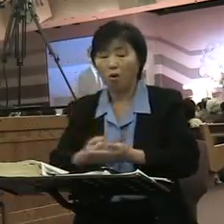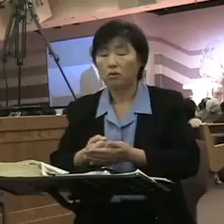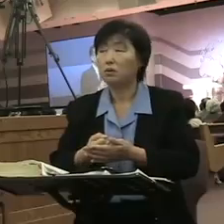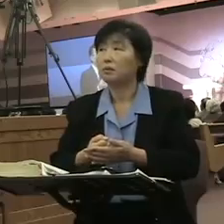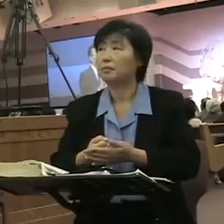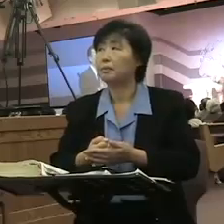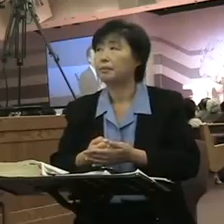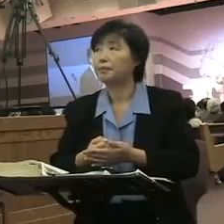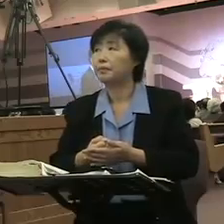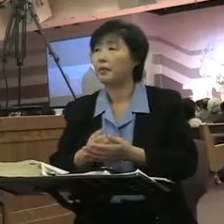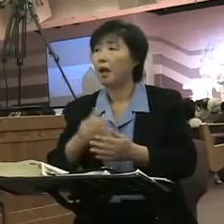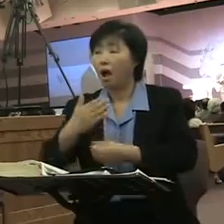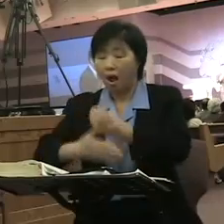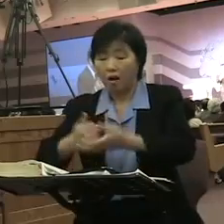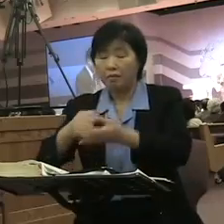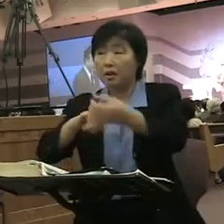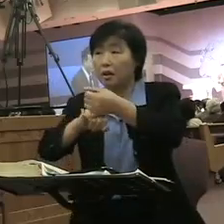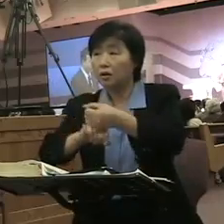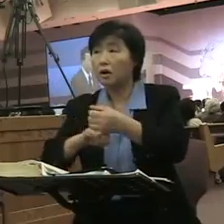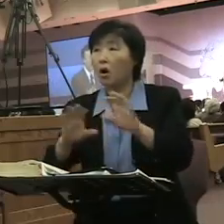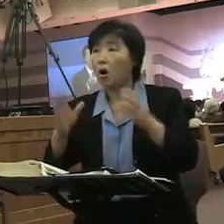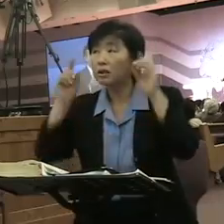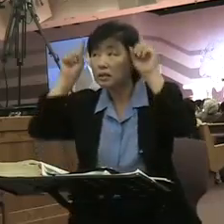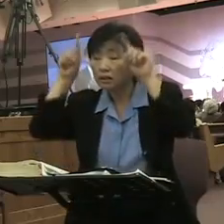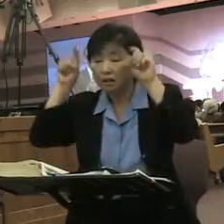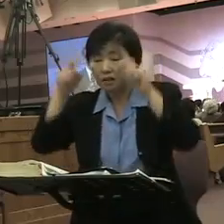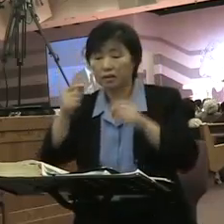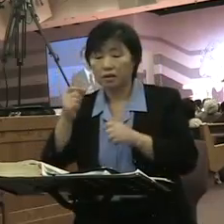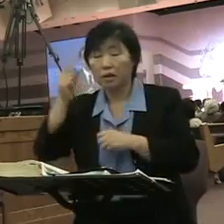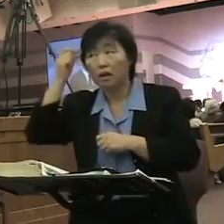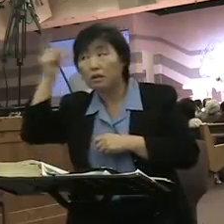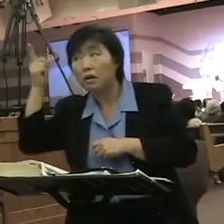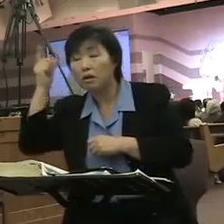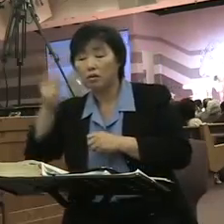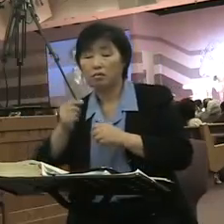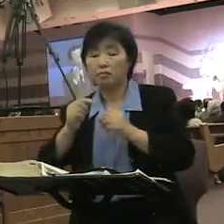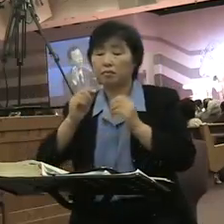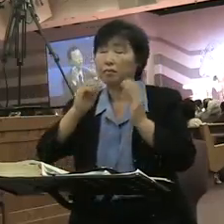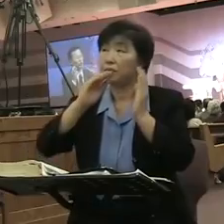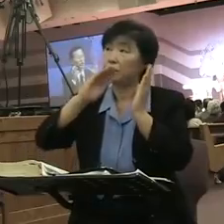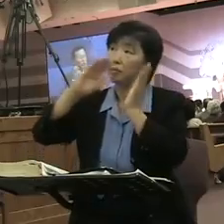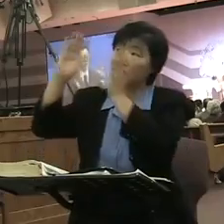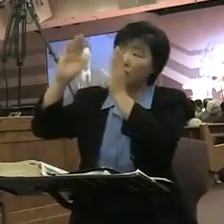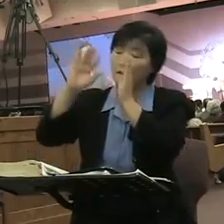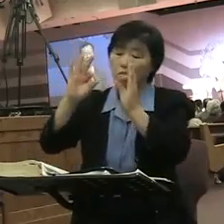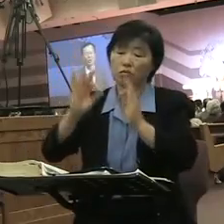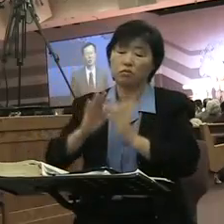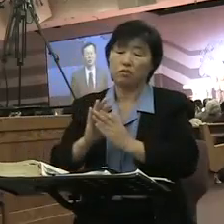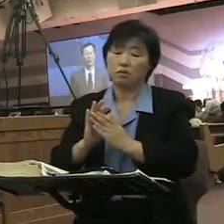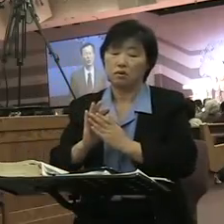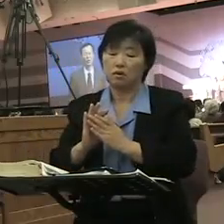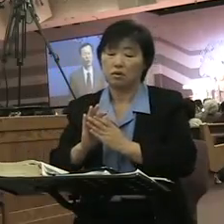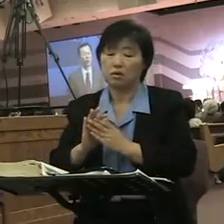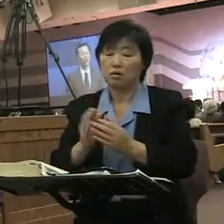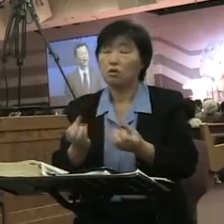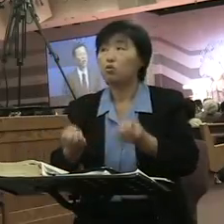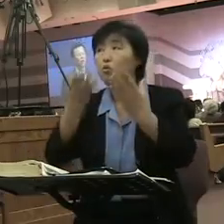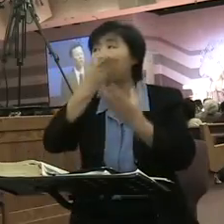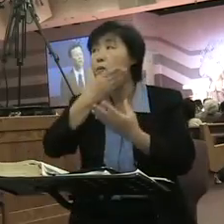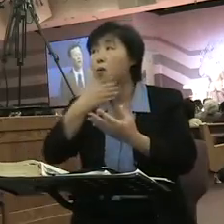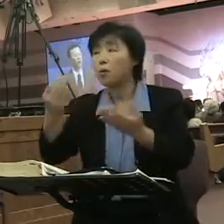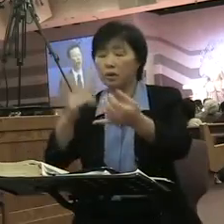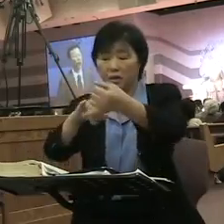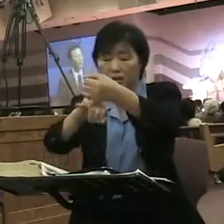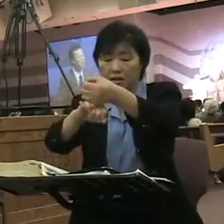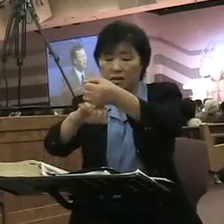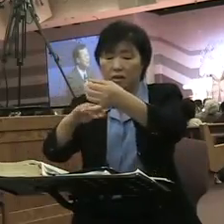하나님이 약속하신 어린 양을 깨닫고 바라보는 자들에게 하나님이 다시 한번 주시는 축복의 약속. 너로